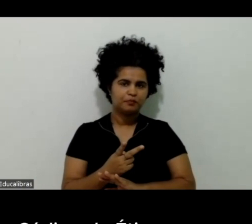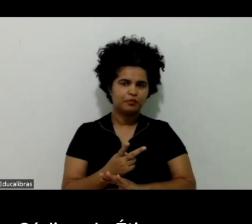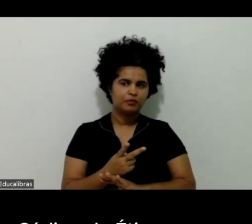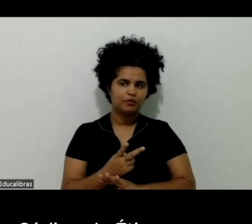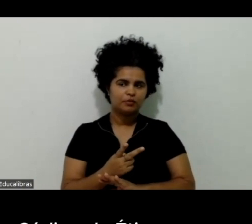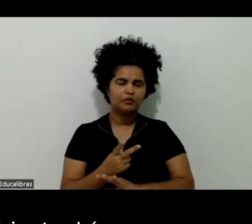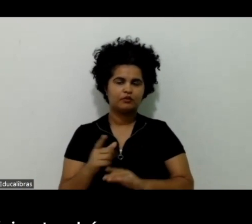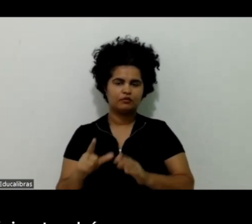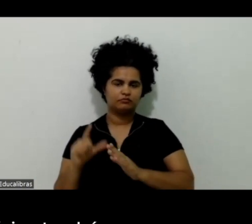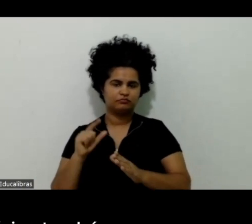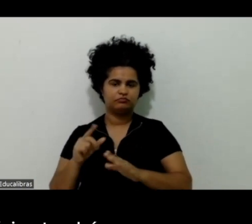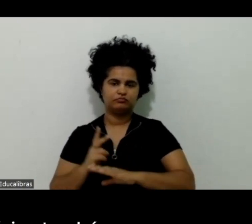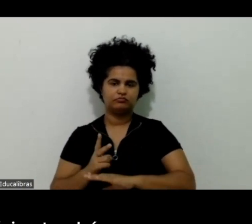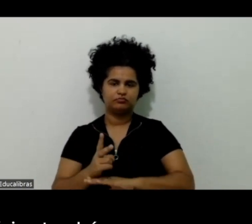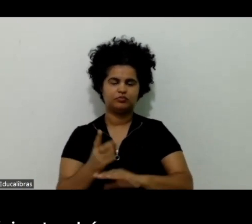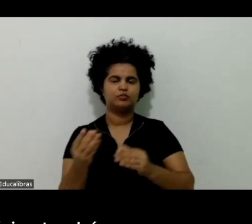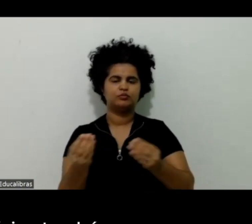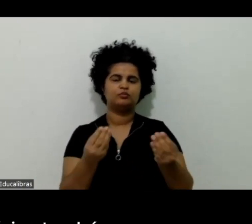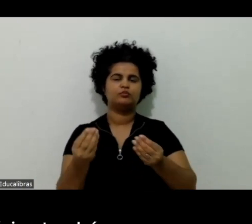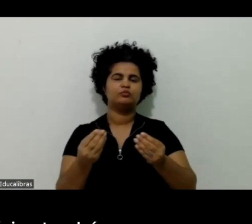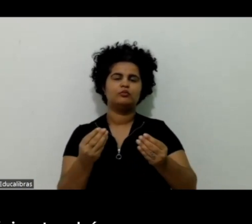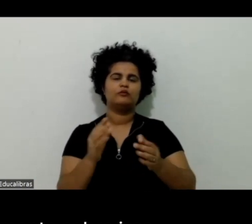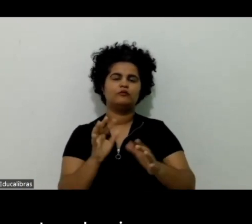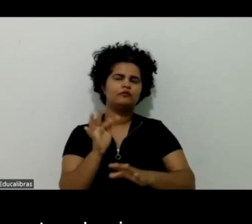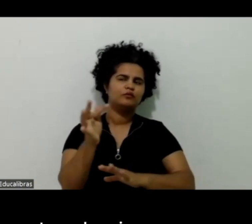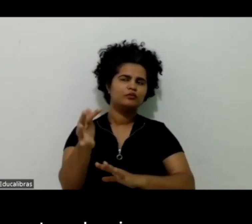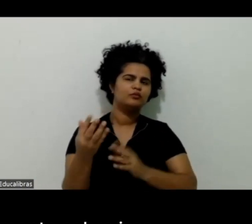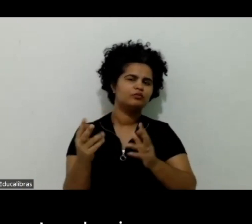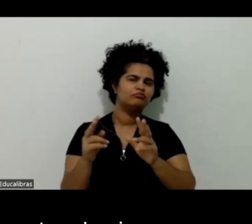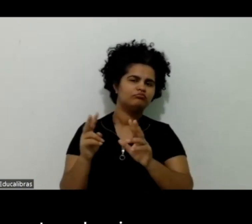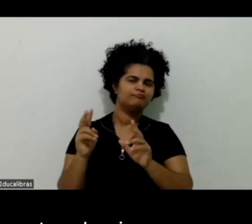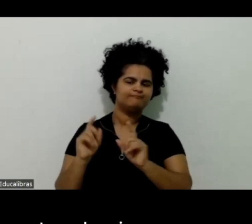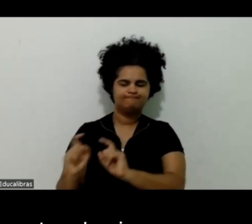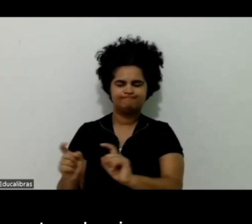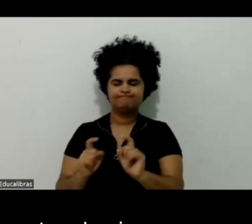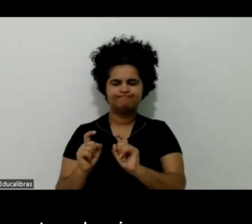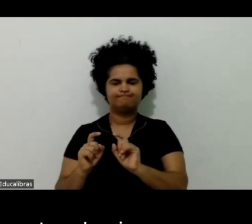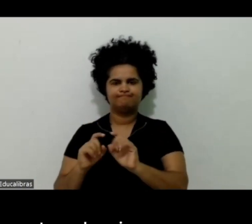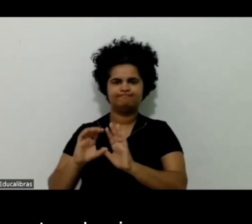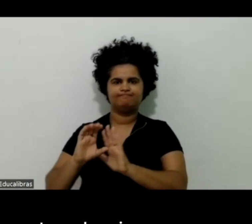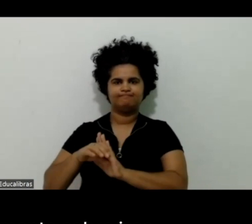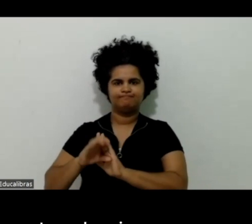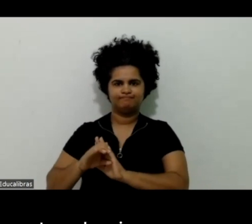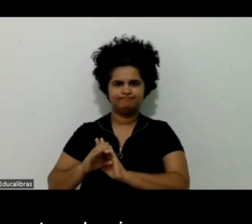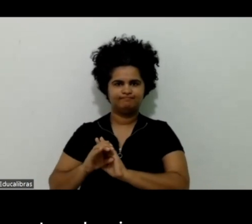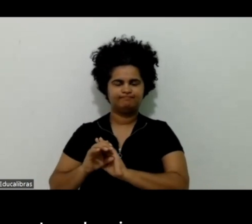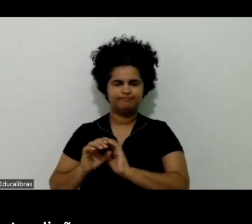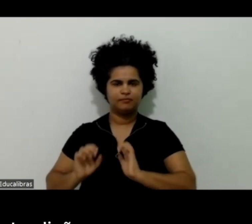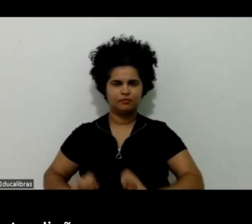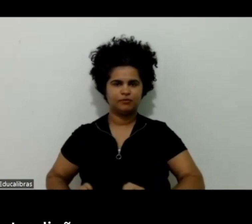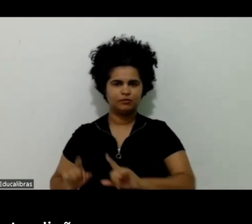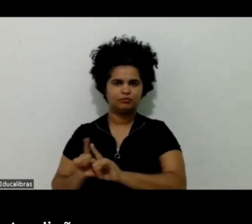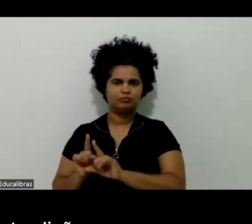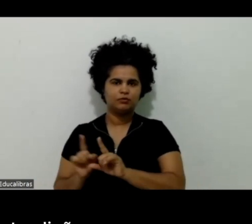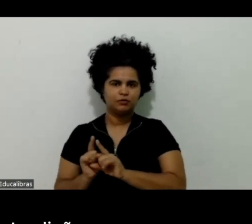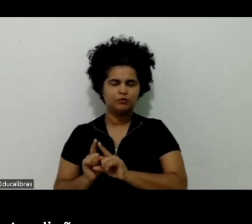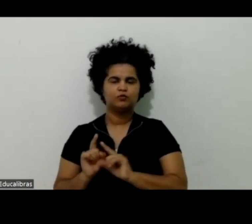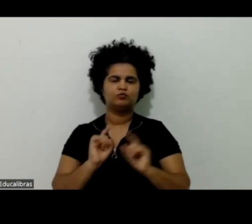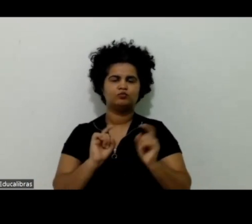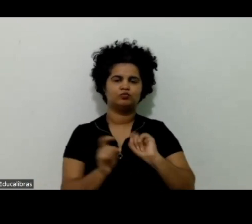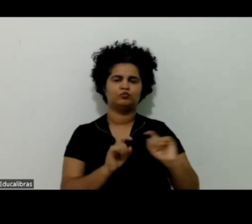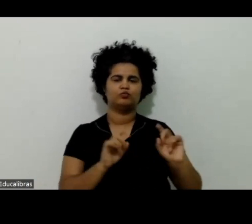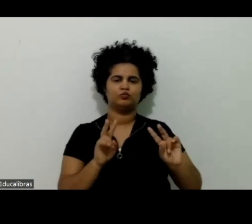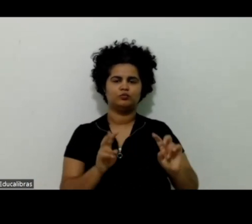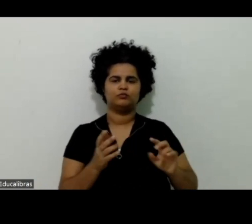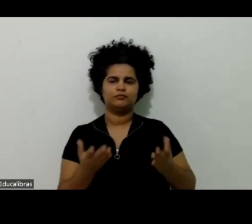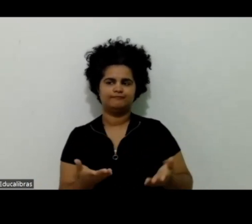princípios do Código de Ética, dessa construção histórica, também nos cabe refletir criticamente sobre isso, né? E aí parece uma